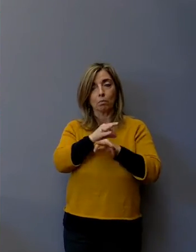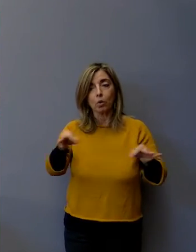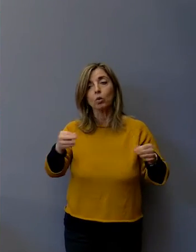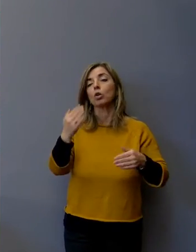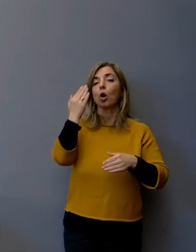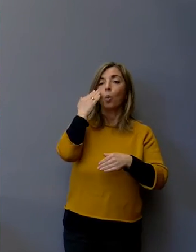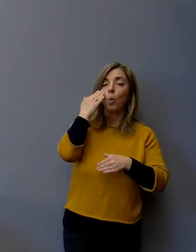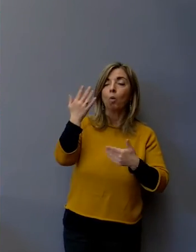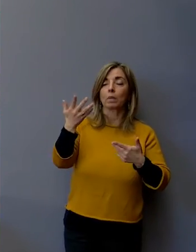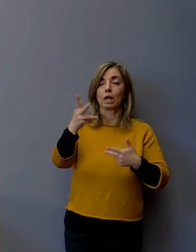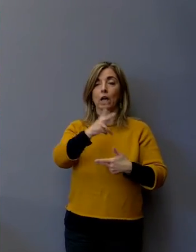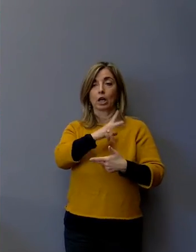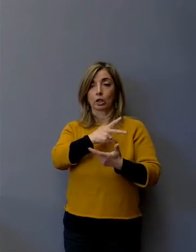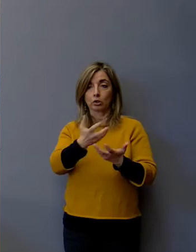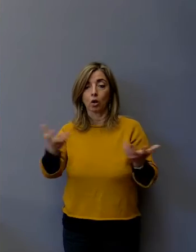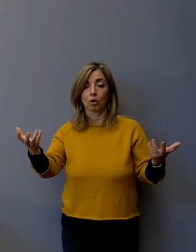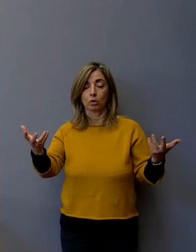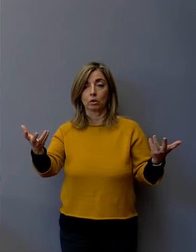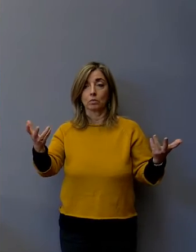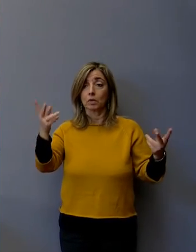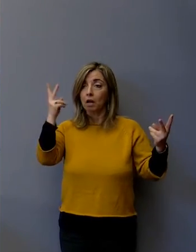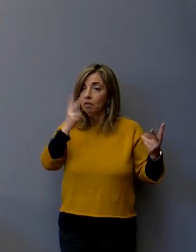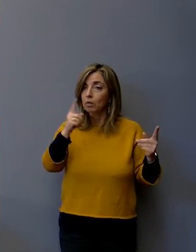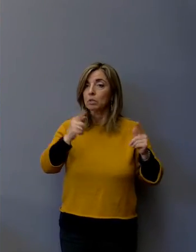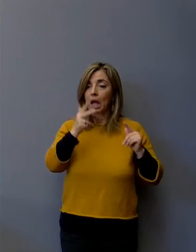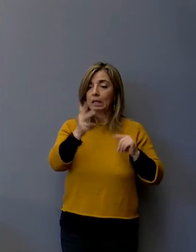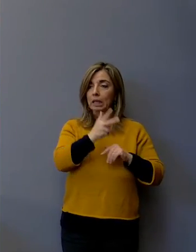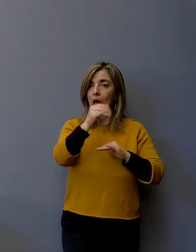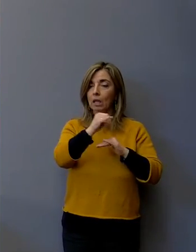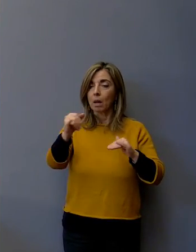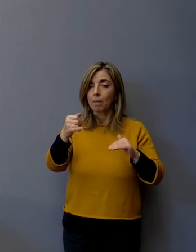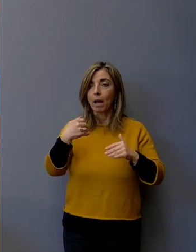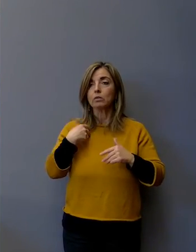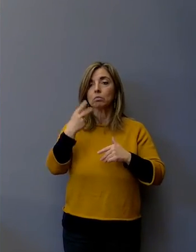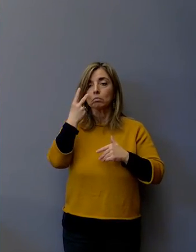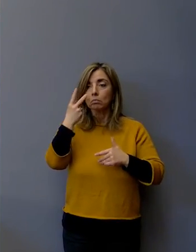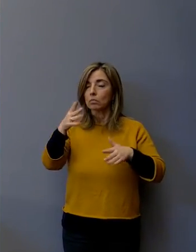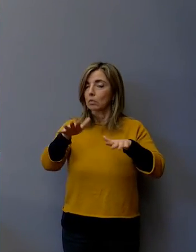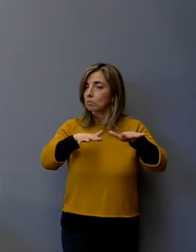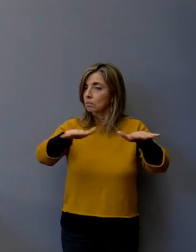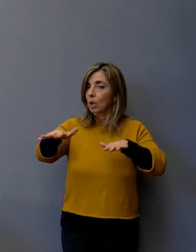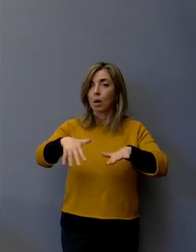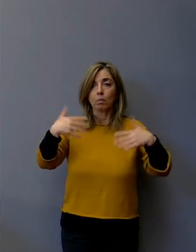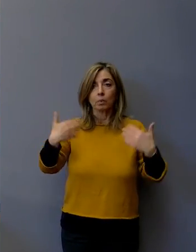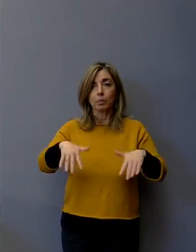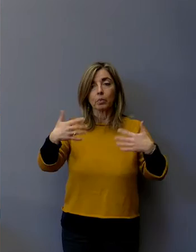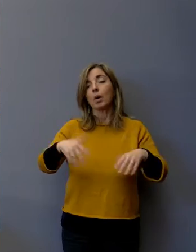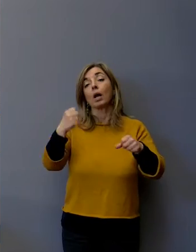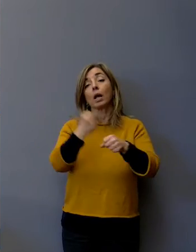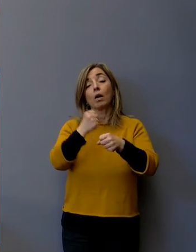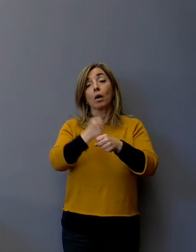pare quasi tre anni e mezzo e nei salti per 38 anni precedenti questo mandato finirà nel